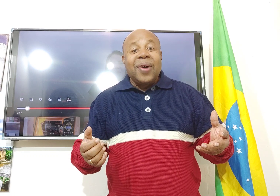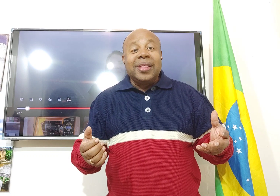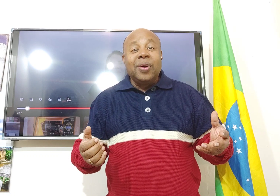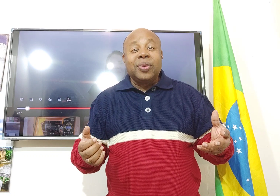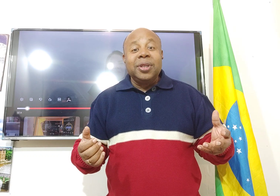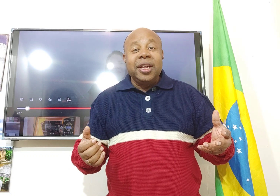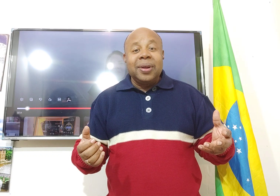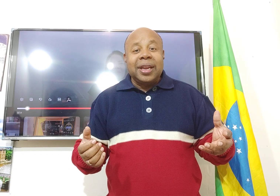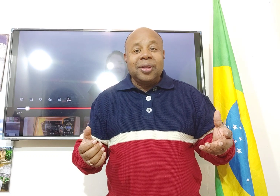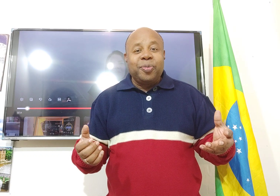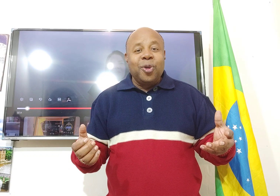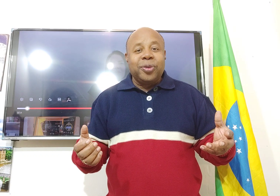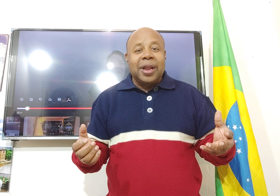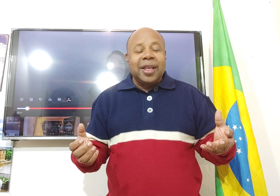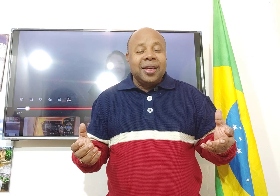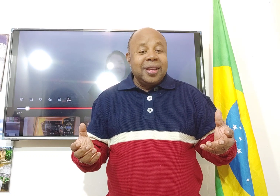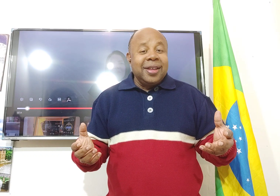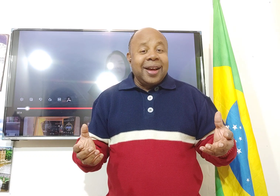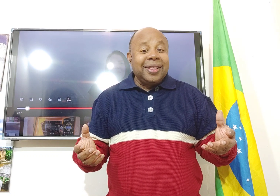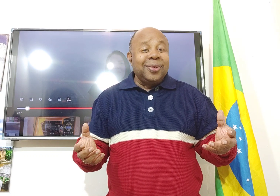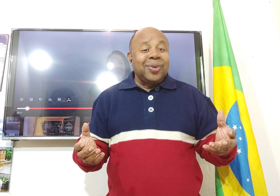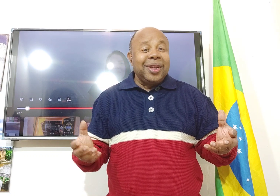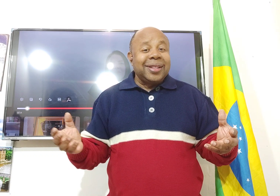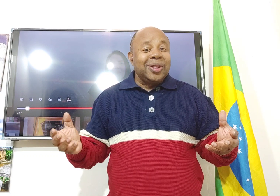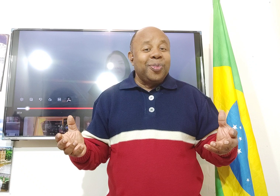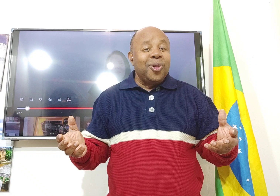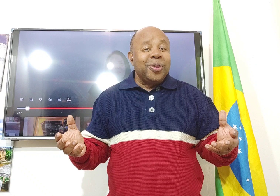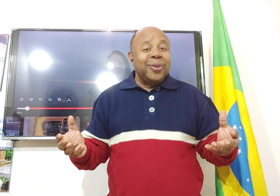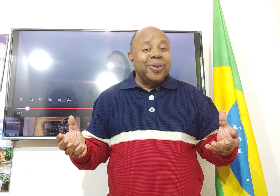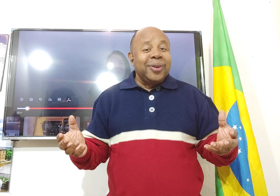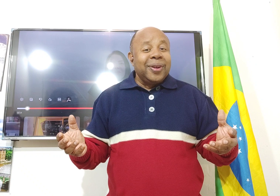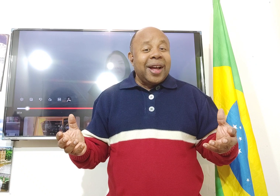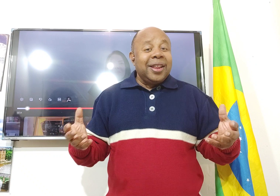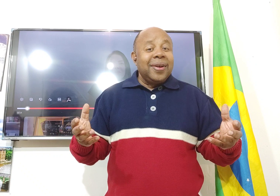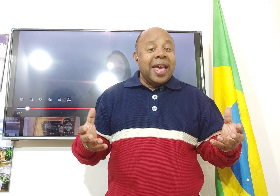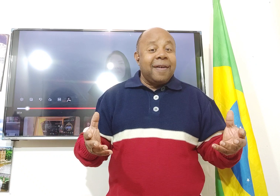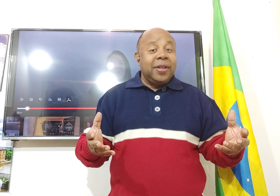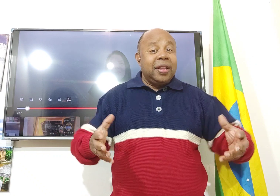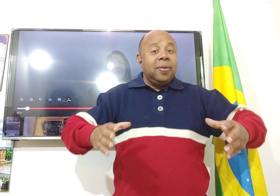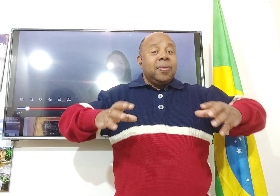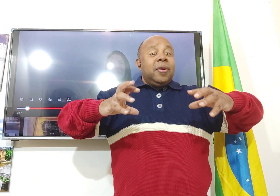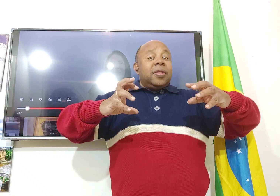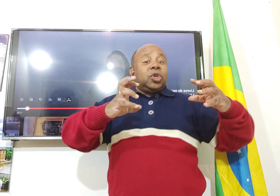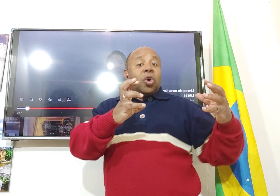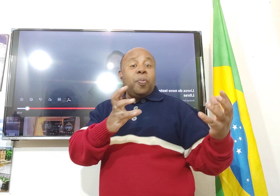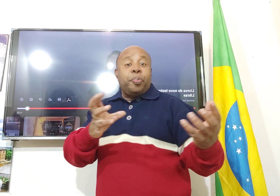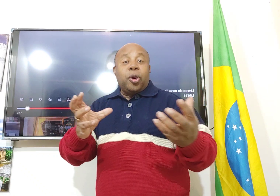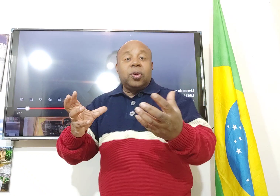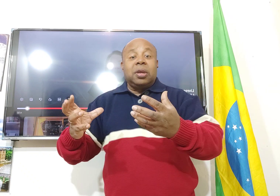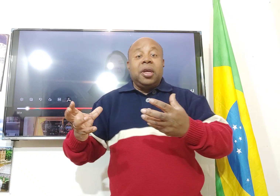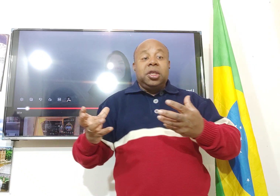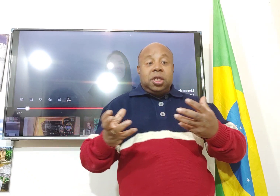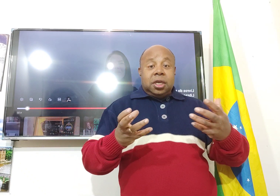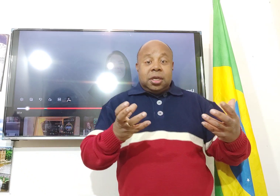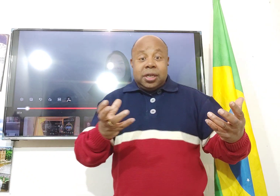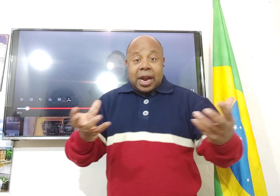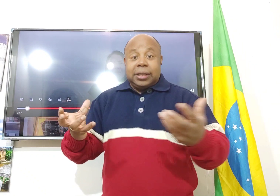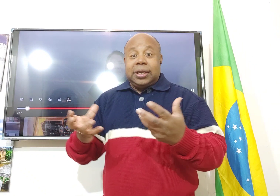Adão escondendo atrás do púlpito lá, né? Adão escondendo atrás do púlpito. Adão e Eva. Então, você joga um pouco também de arte